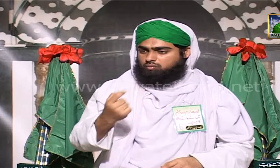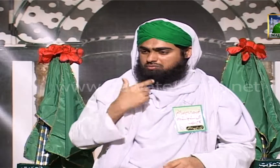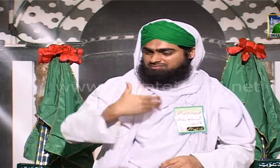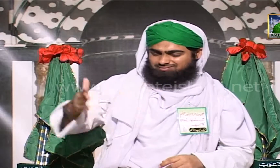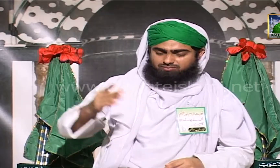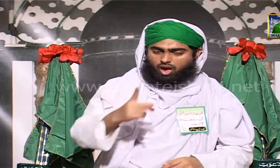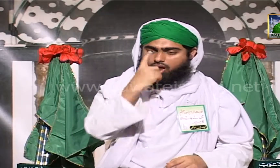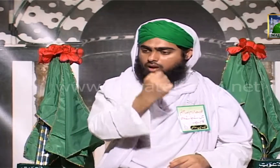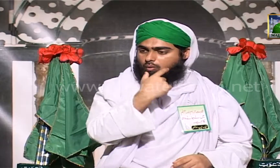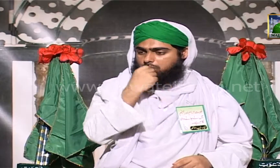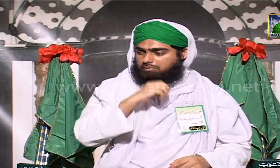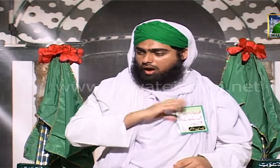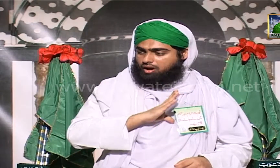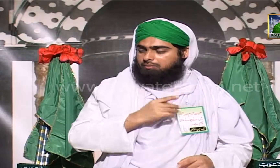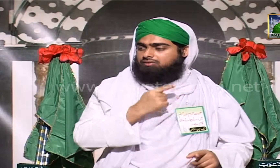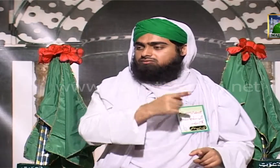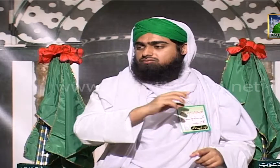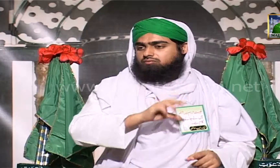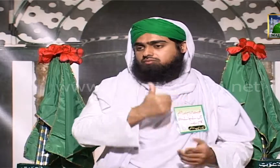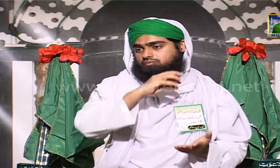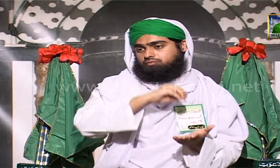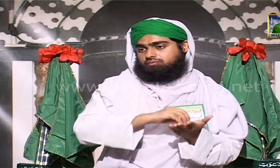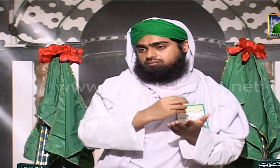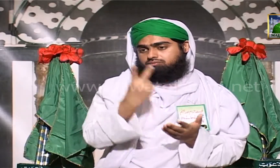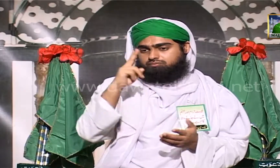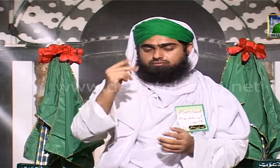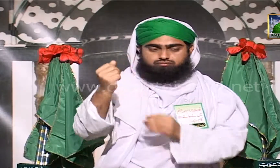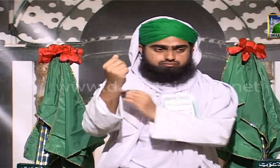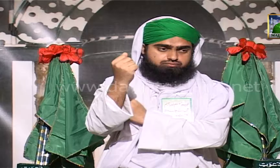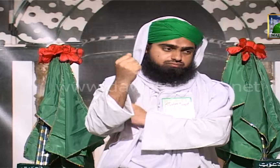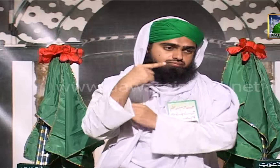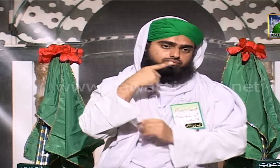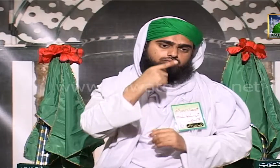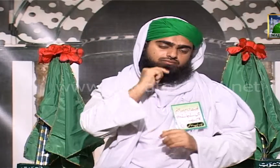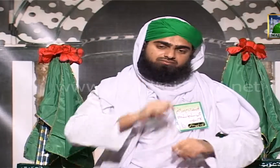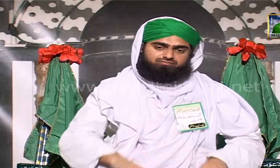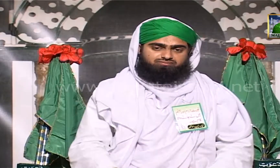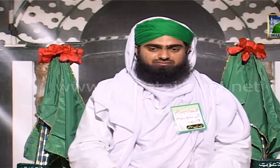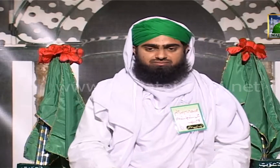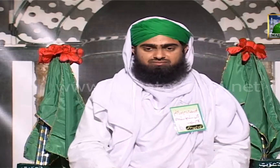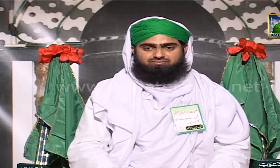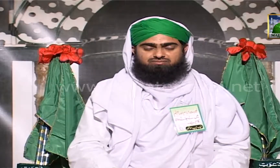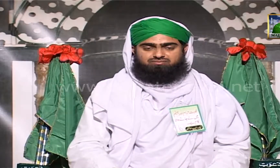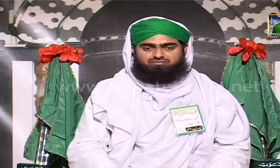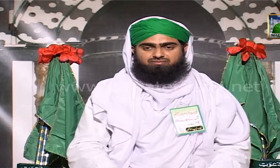مجاہد وہ ہے جو اپنے نفس کے ساتھ جہاد کرے, یعنی نفس کا مقابلہ کرے, نفس